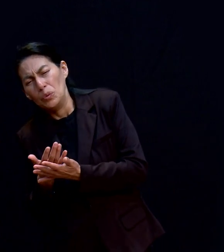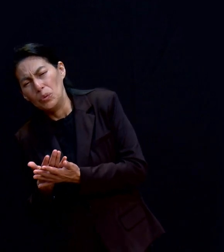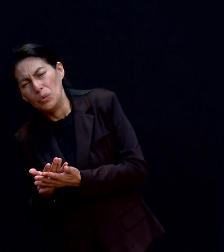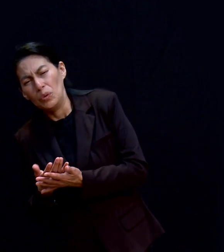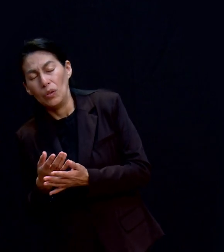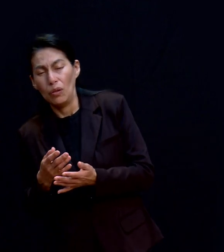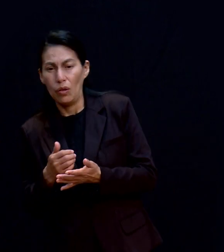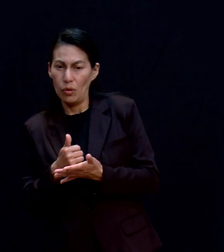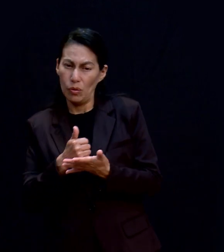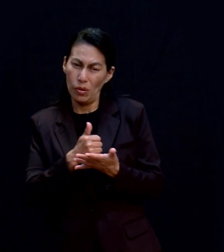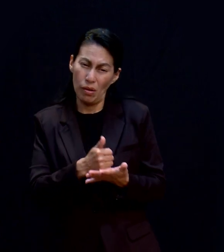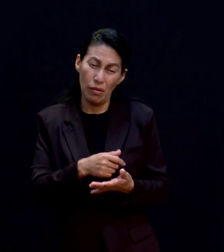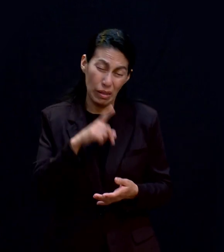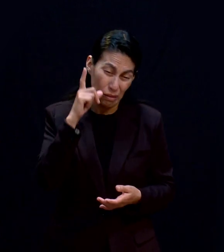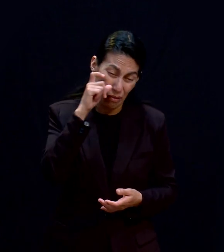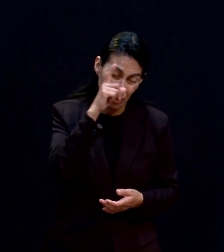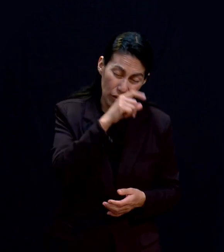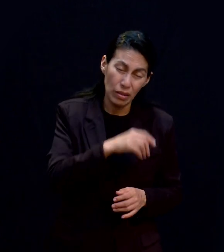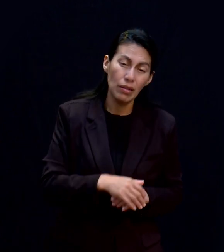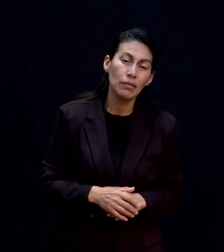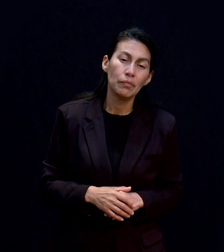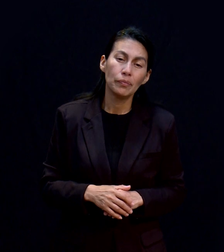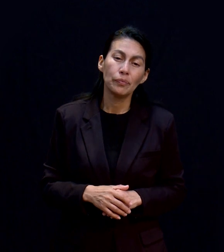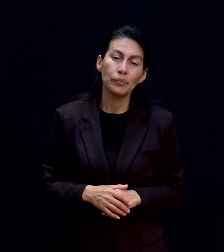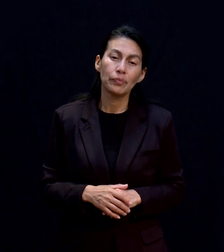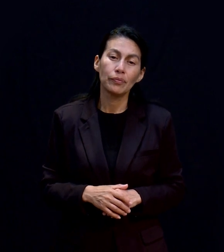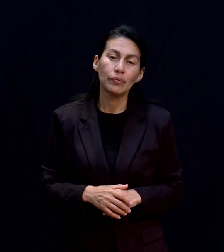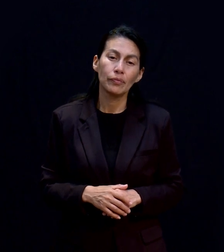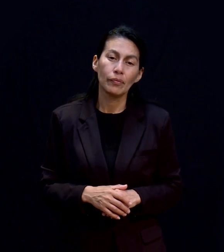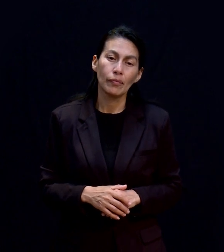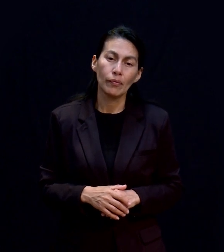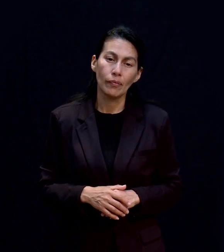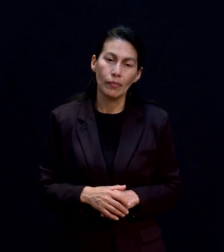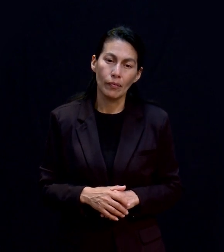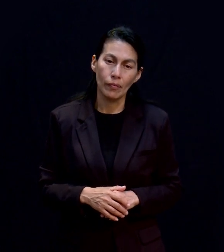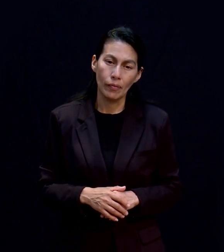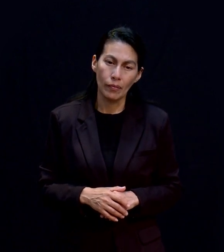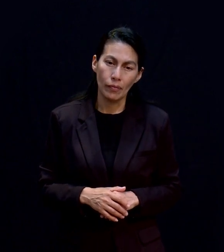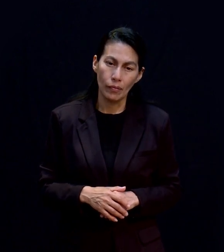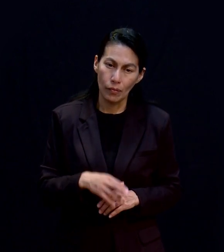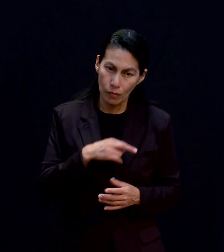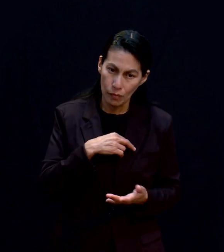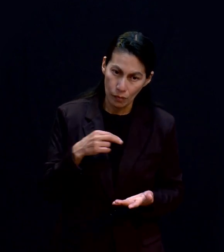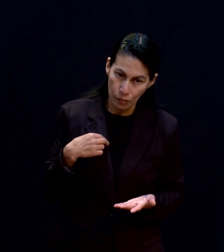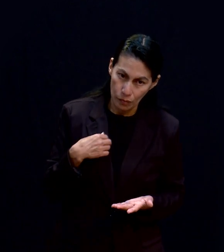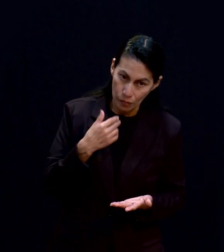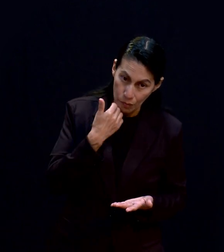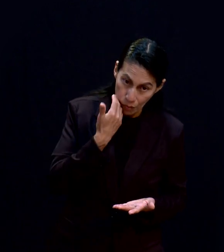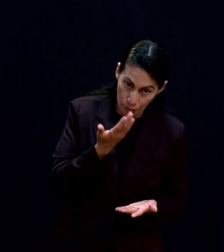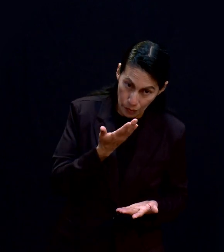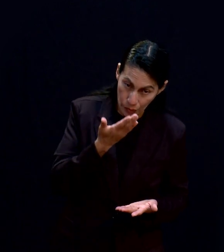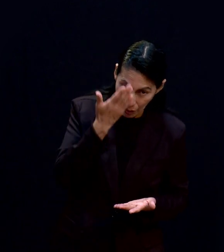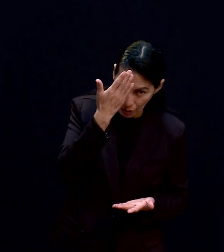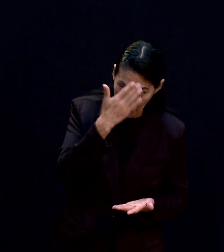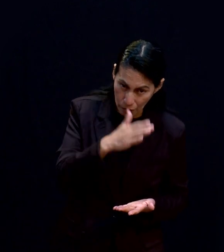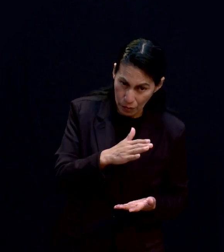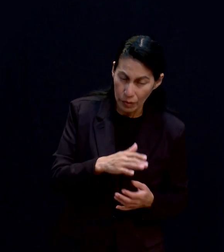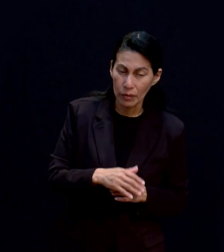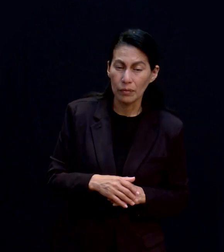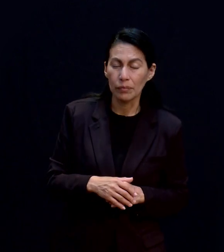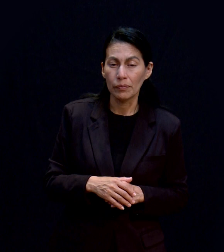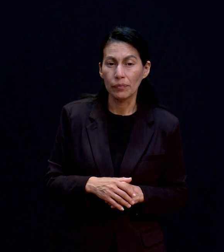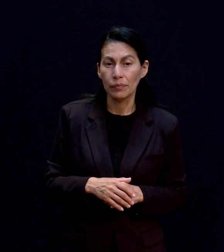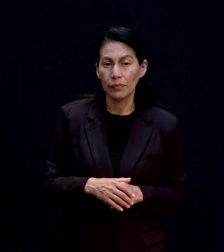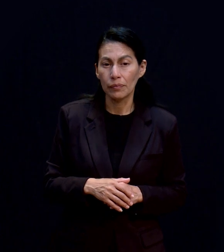tuviera que hacer no le voy a hacer tan larga esta historia porque el final es lo que nos importa que escuchen